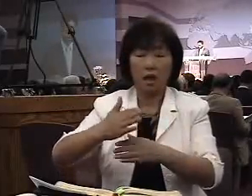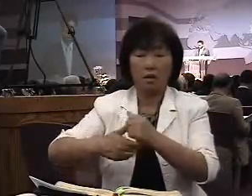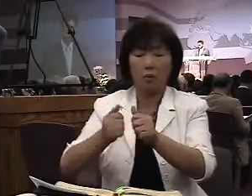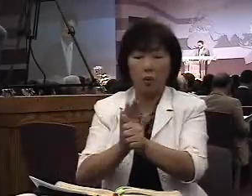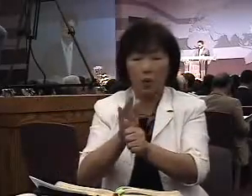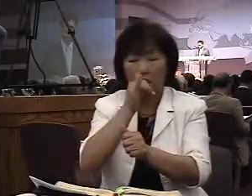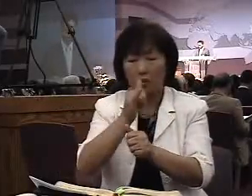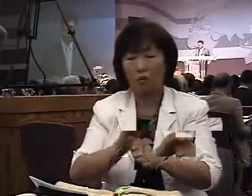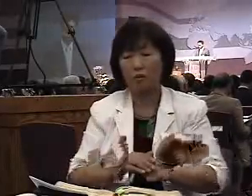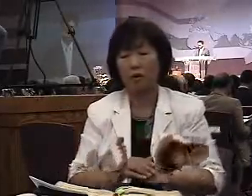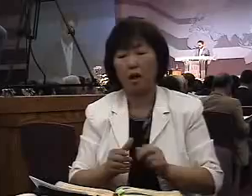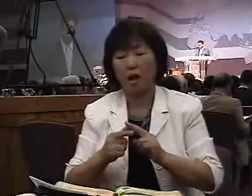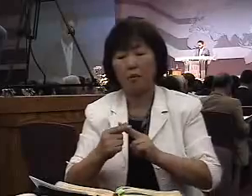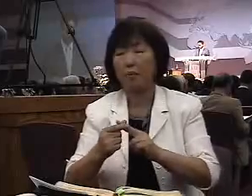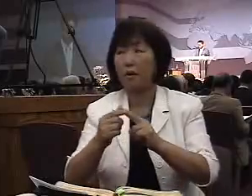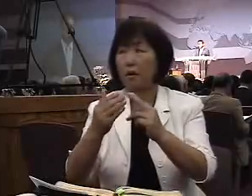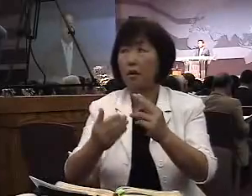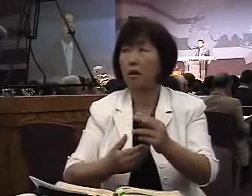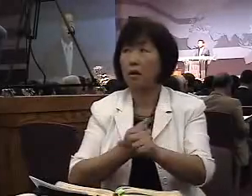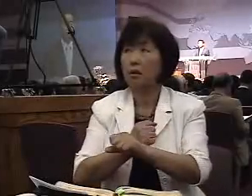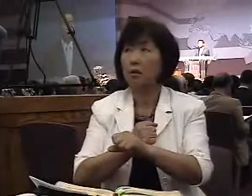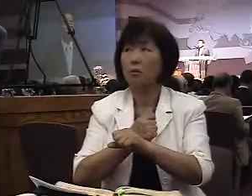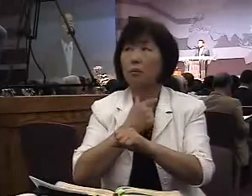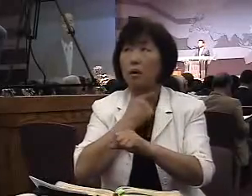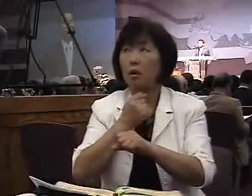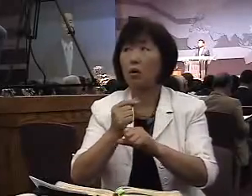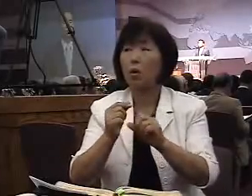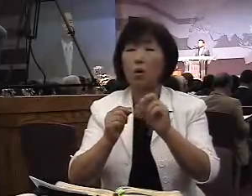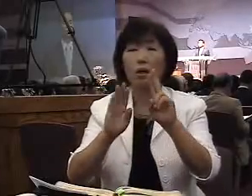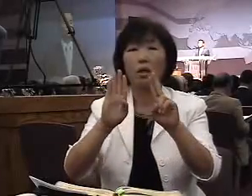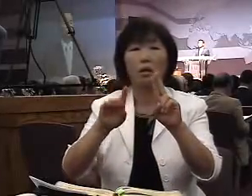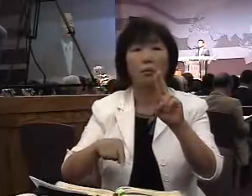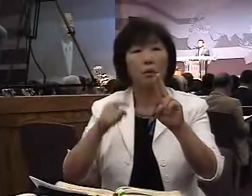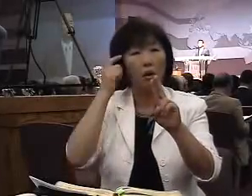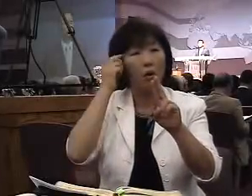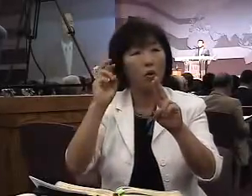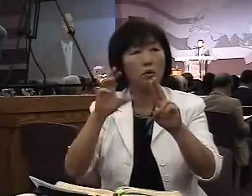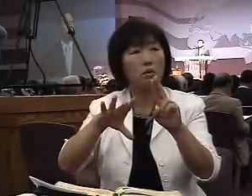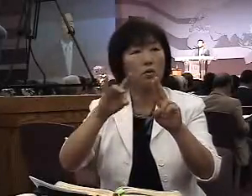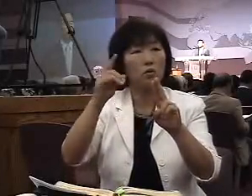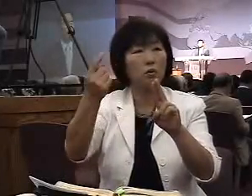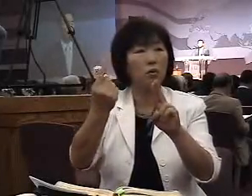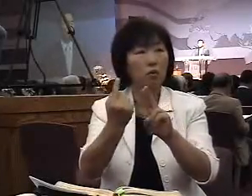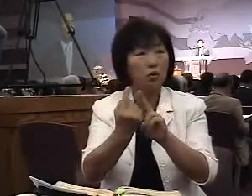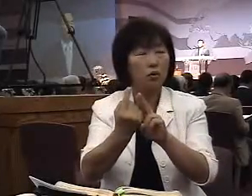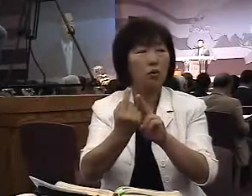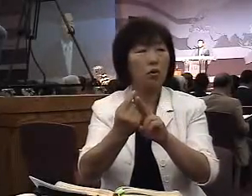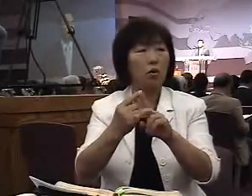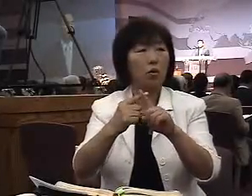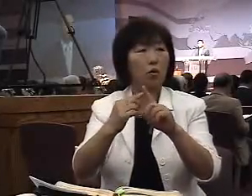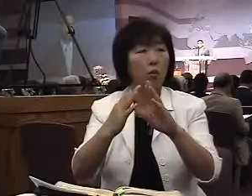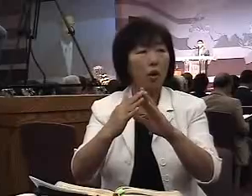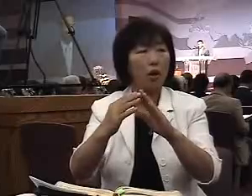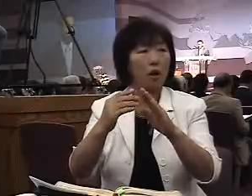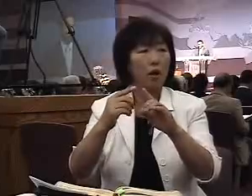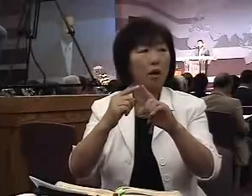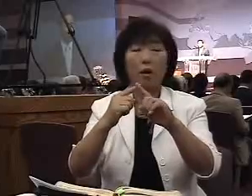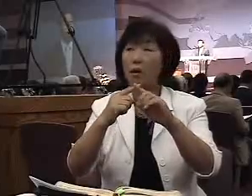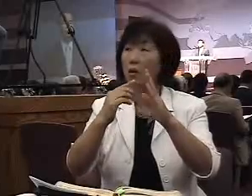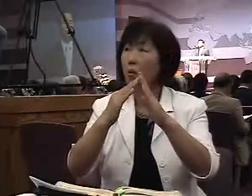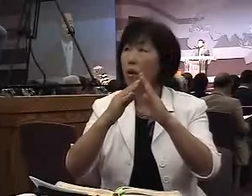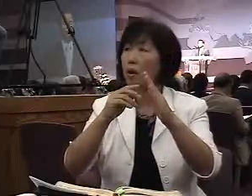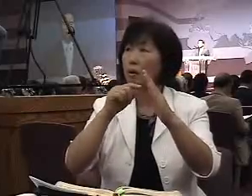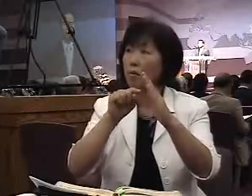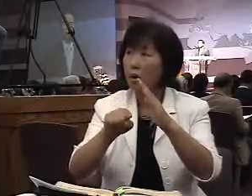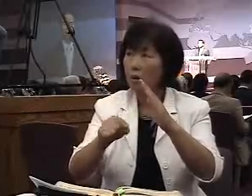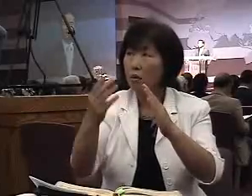또 위로가 함께 하시기를 바랍니다. 오늘 혹시 2부 예배 처음 나오셨거나 저희 교회를 방문하시는 분